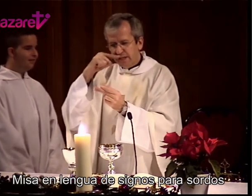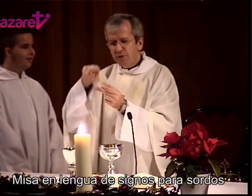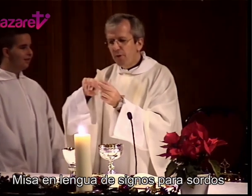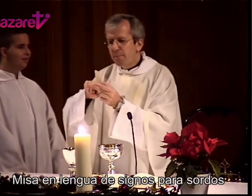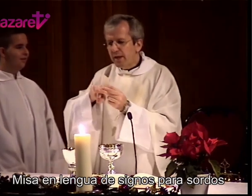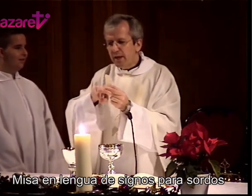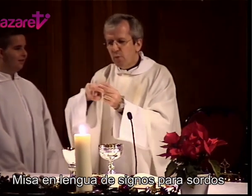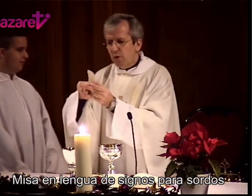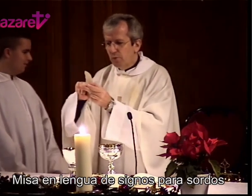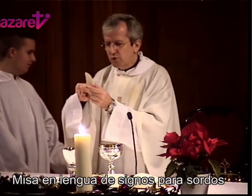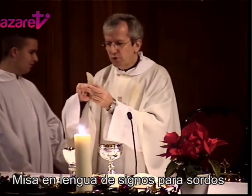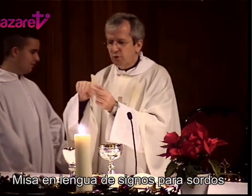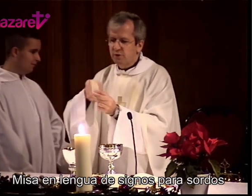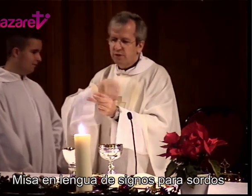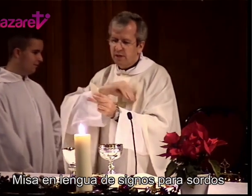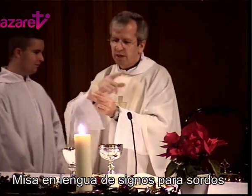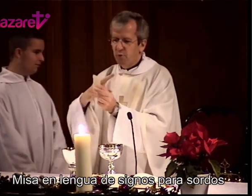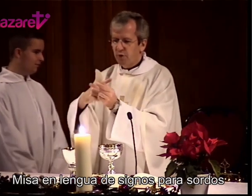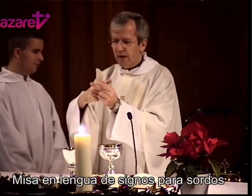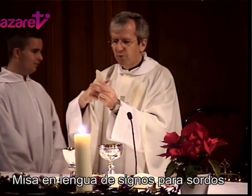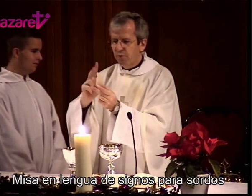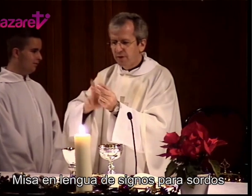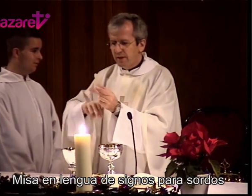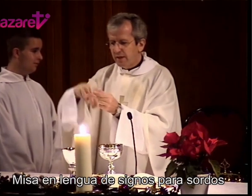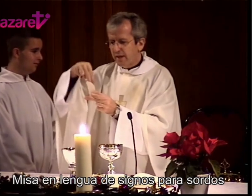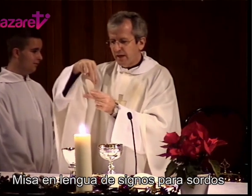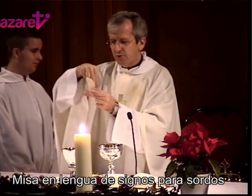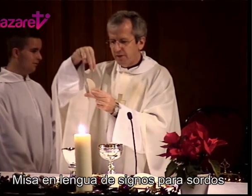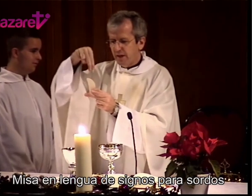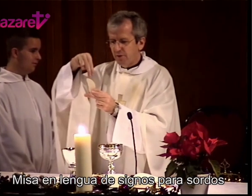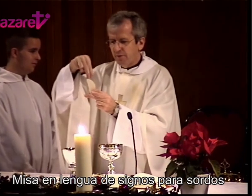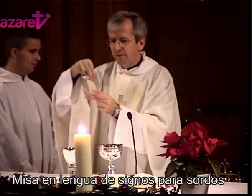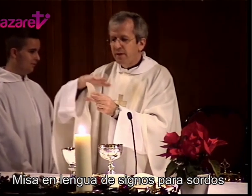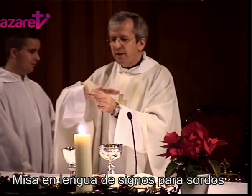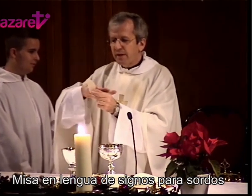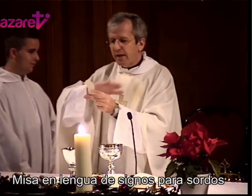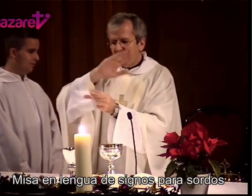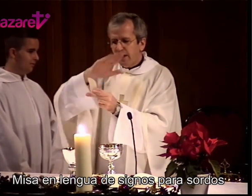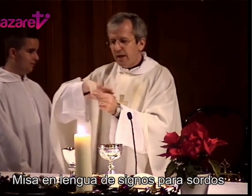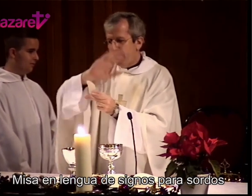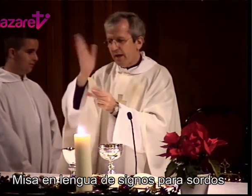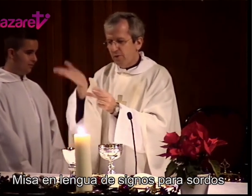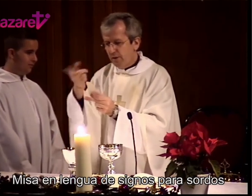hizo hombre igual como nosotros, que murió en la cruz y que ha resucitado, y que quita el pecado del